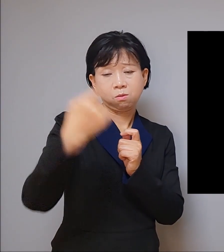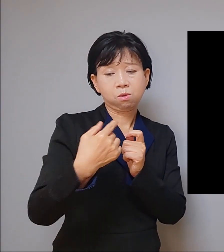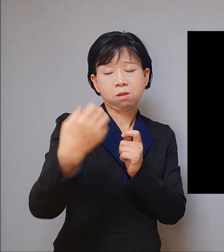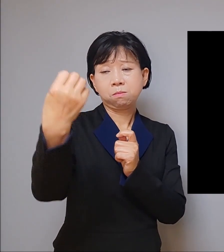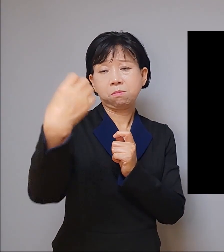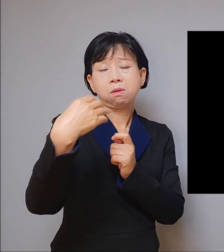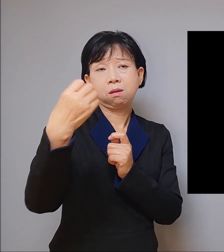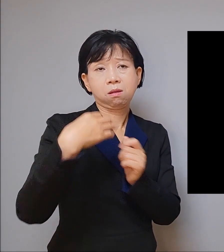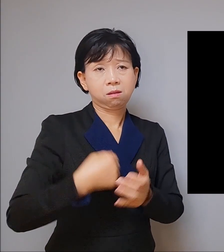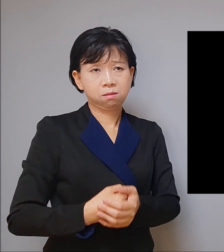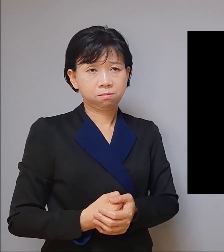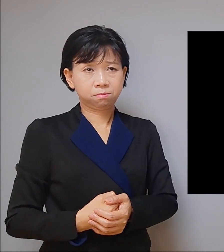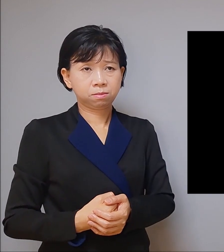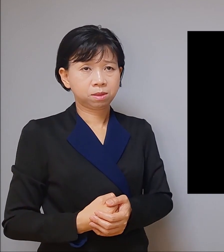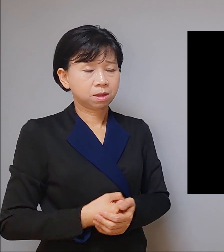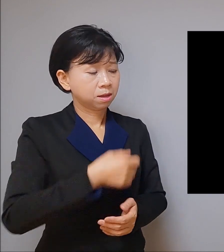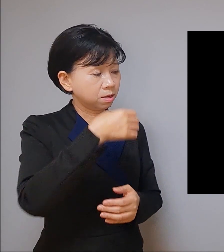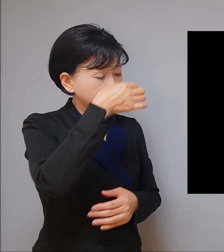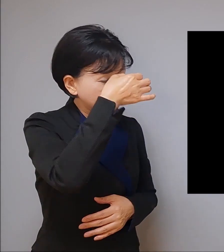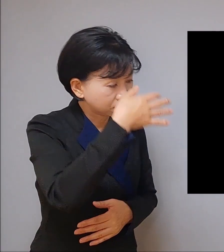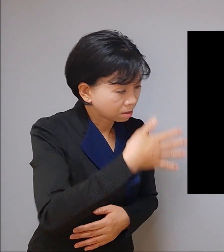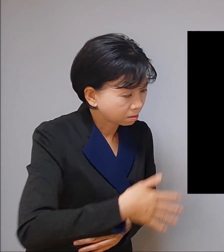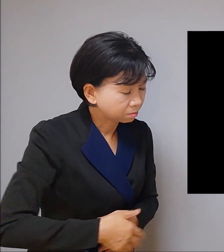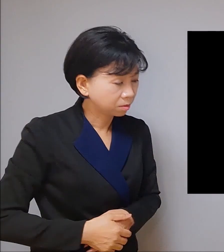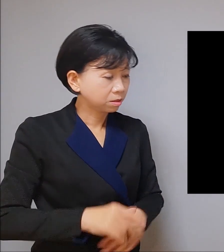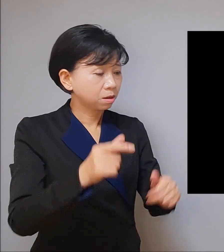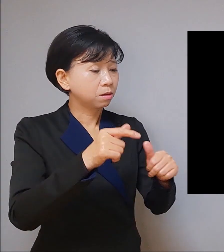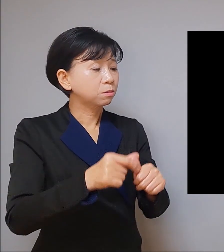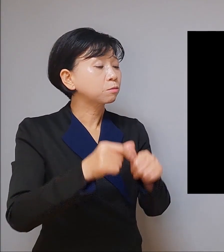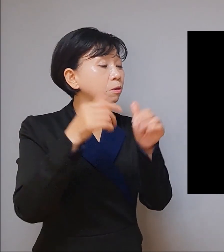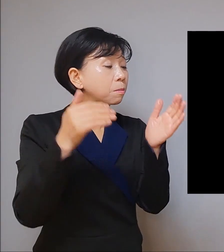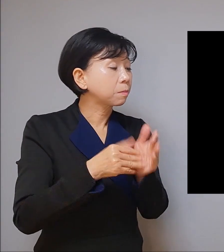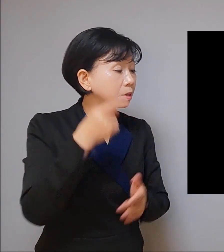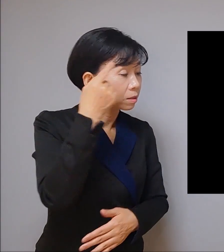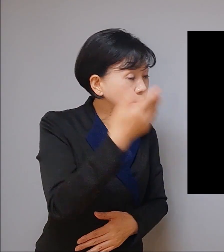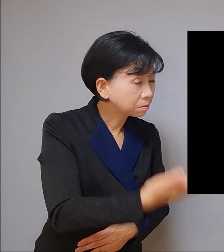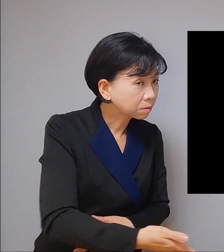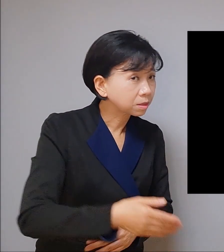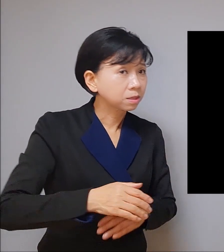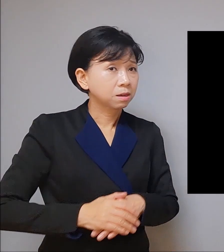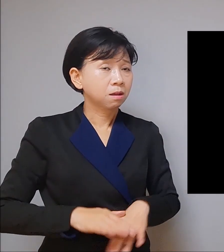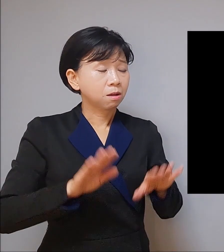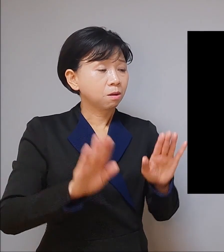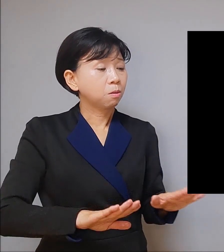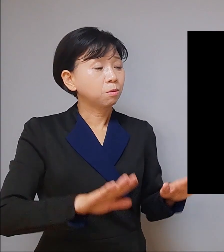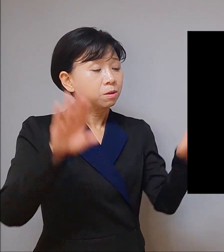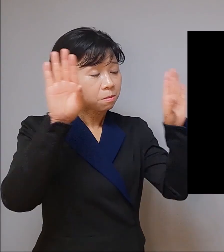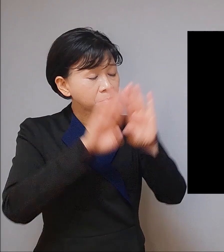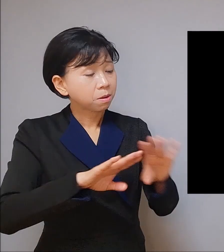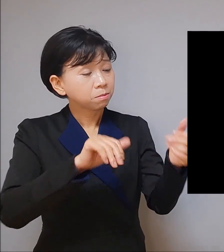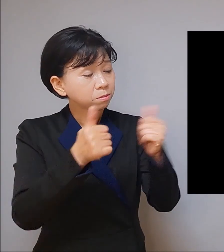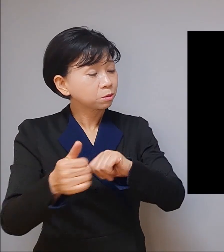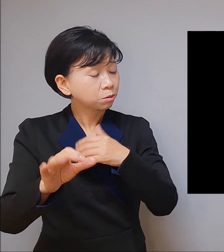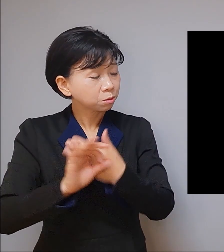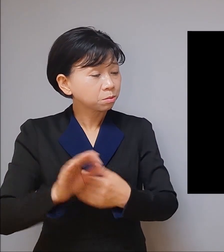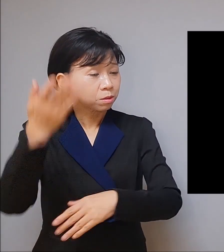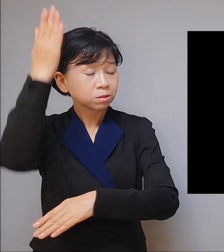말하는 거죠. 실례합니다. 구원 받으셨나요? 오늘 밤 죽으면 천국에 가십니까?